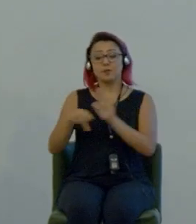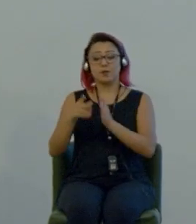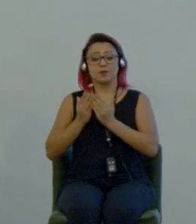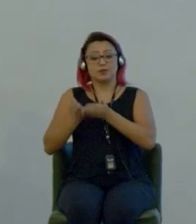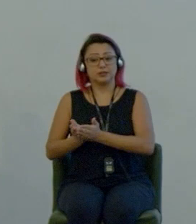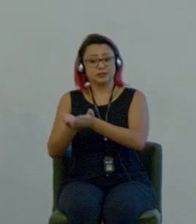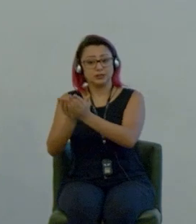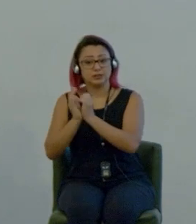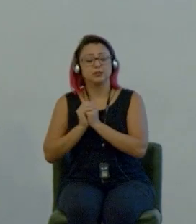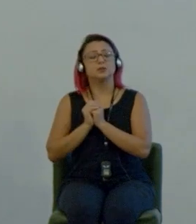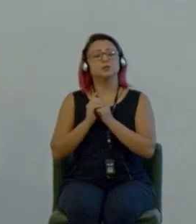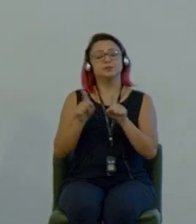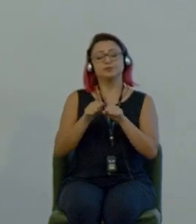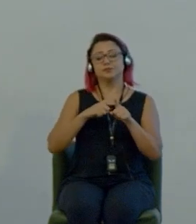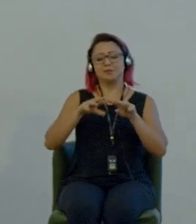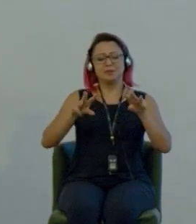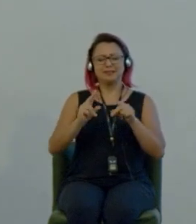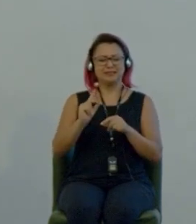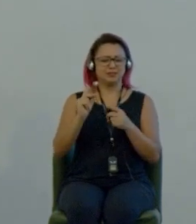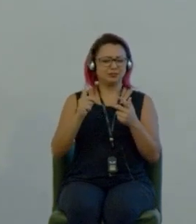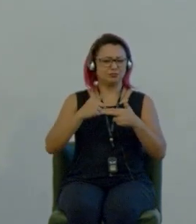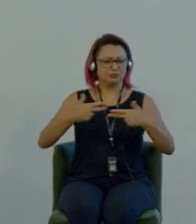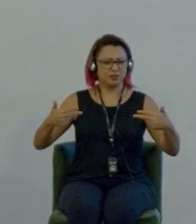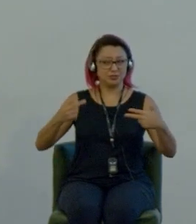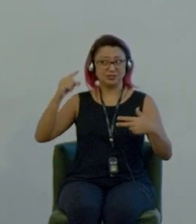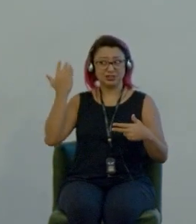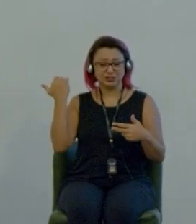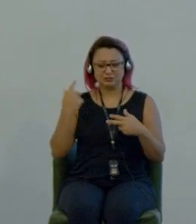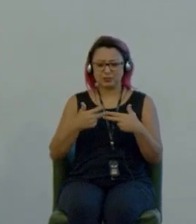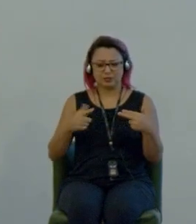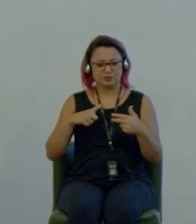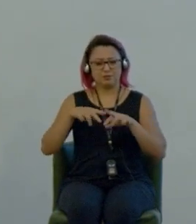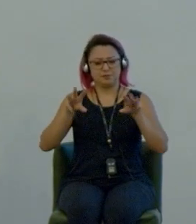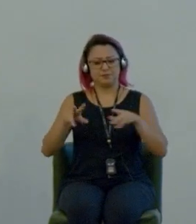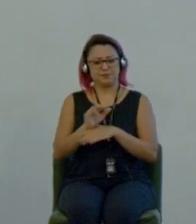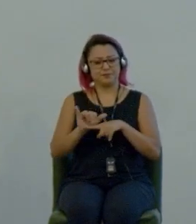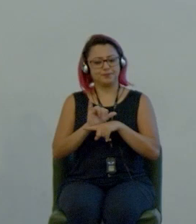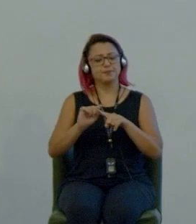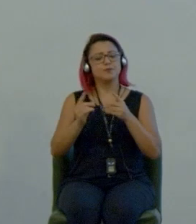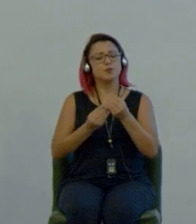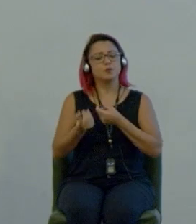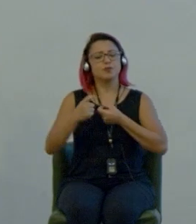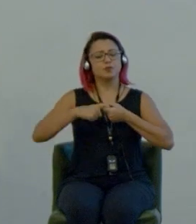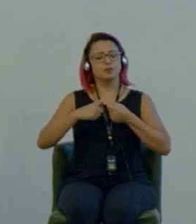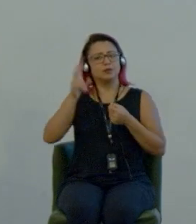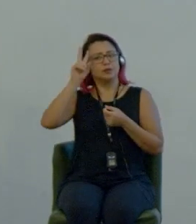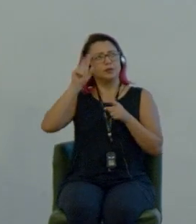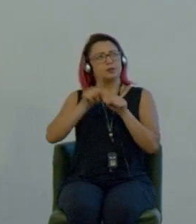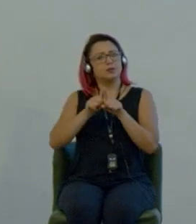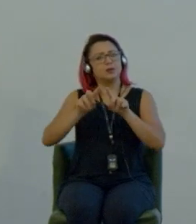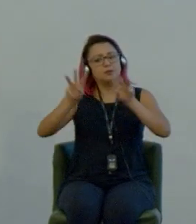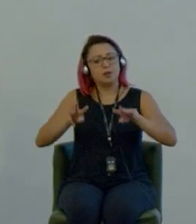voilà, des cartes antiques. Comment faire pour réouvrir cette question des cartes et se rappeler que les cartes modernes que nous